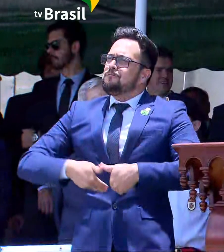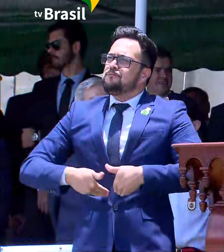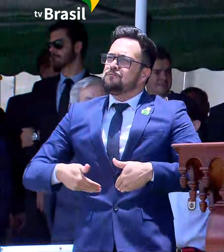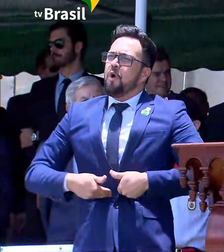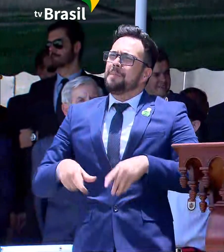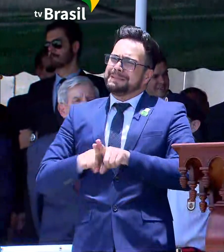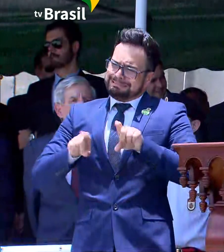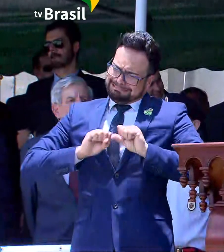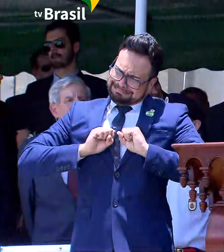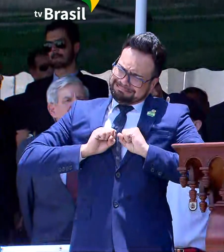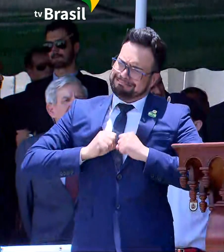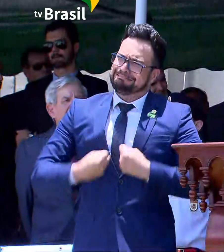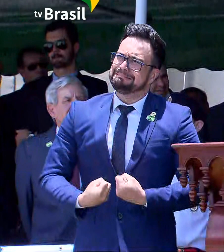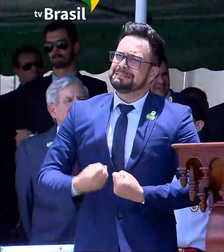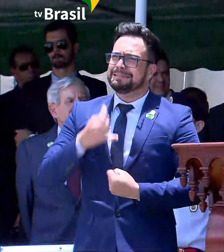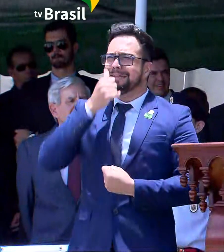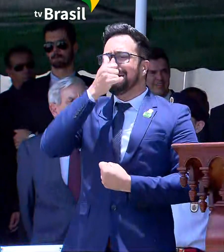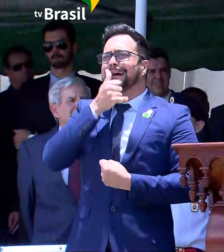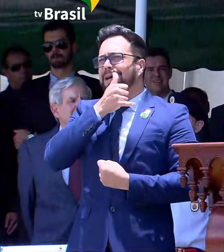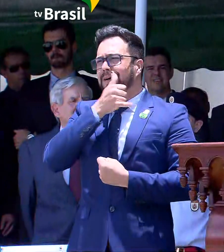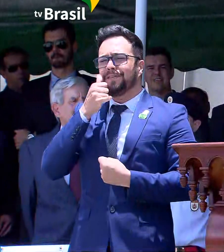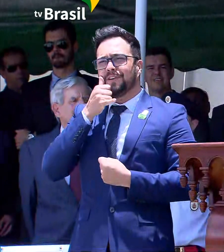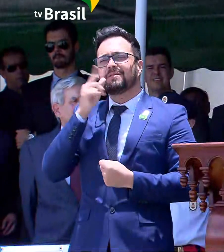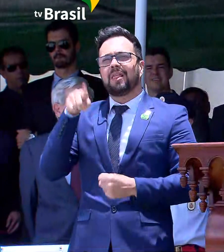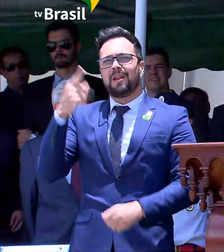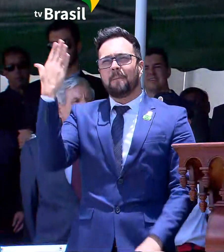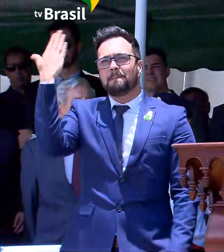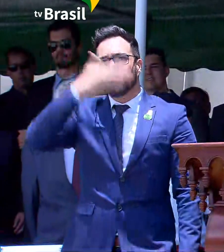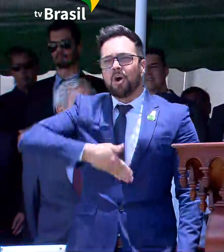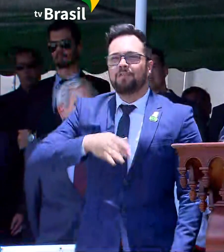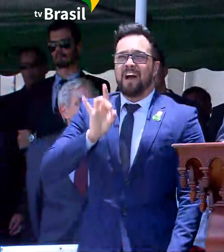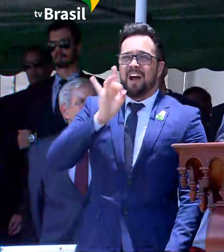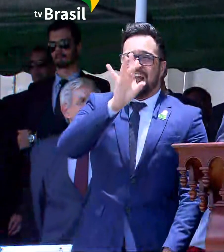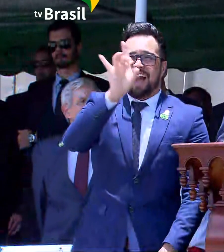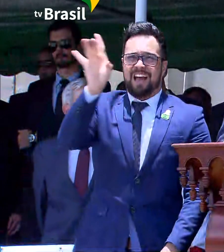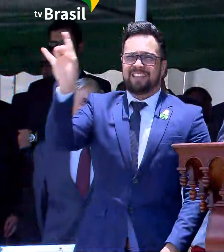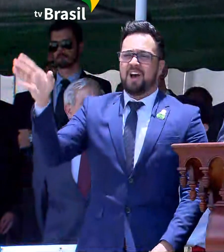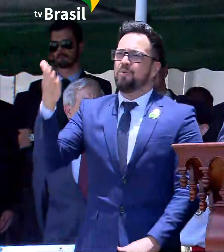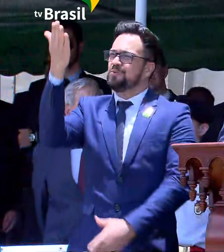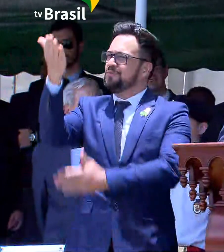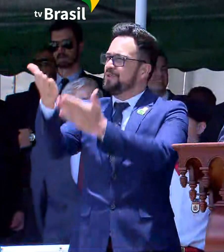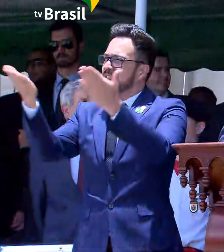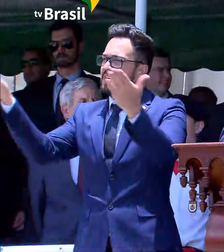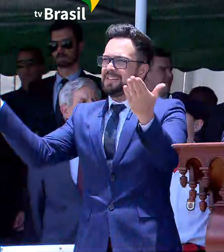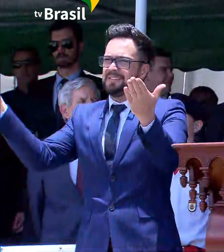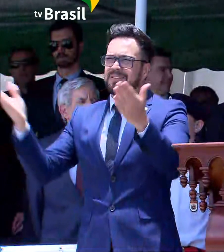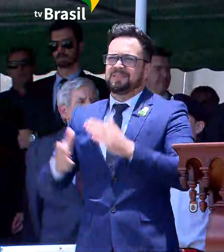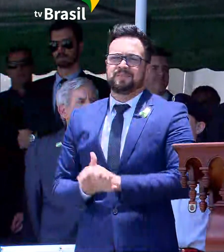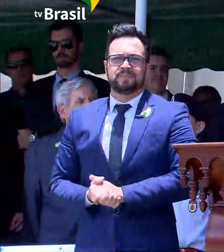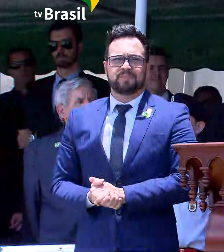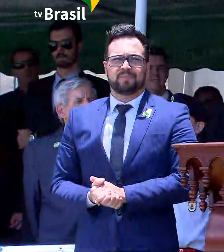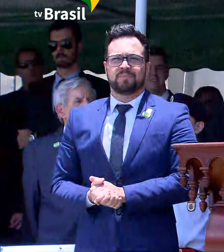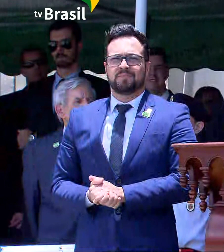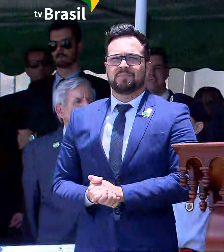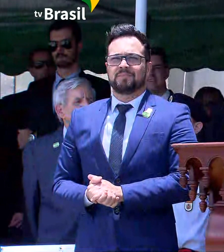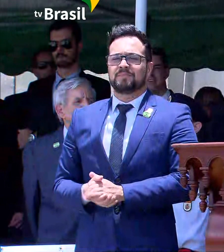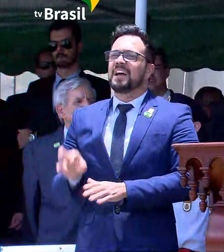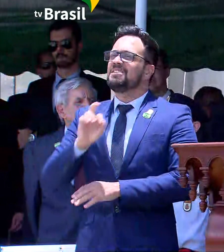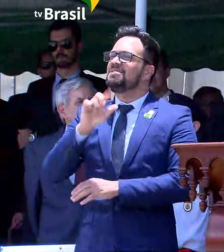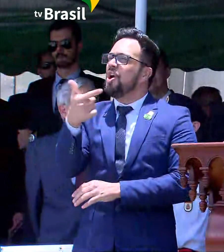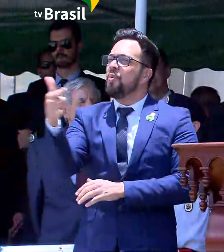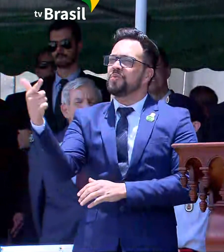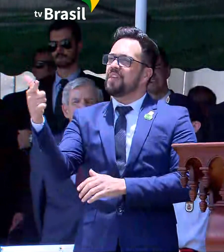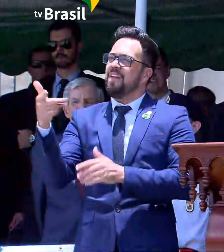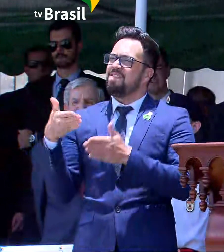sacrifício, isso prova que para cada um de vocês não existe